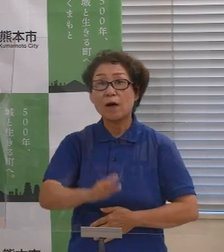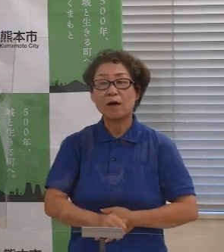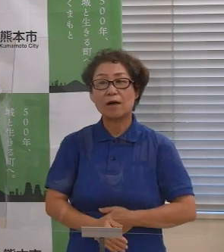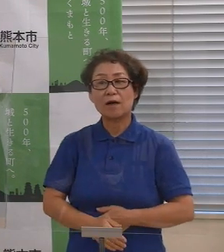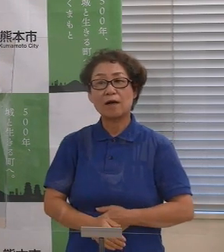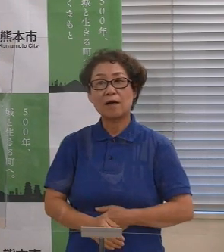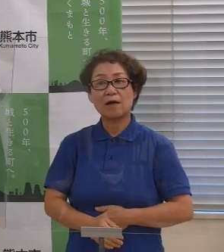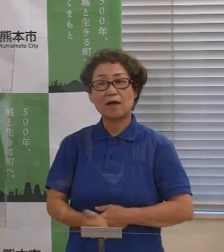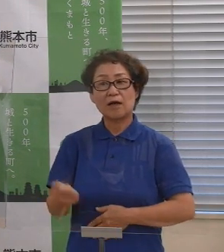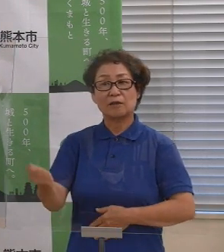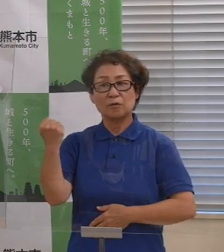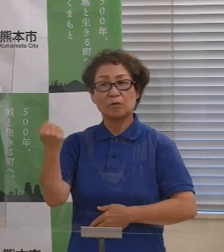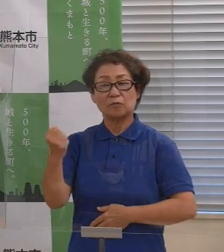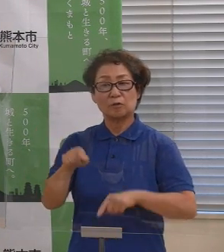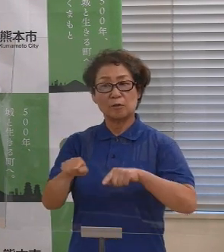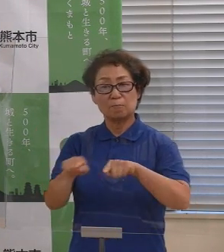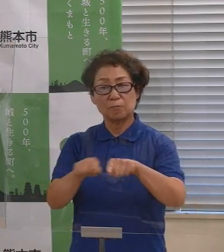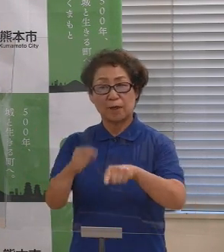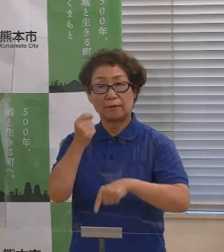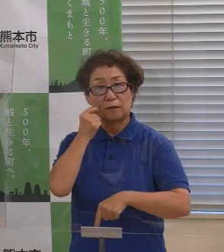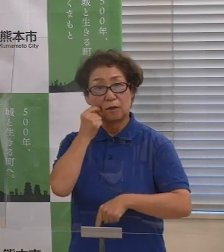強制力というのはなかなか難しいんでしょうけど、